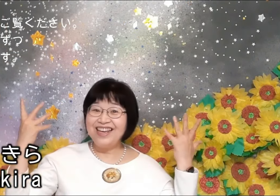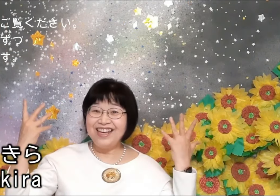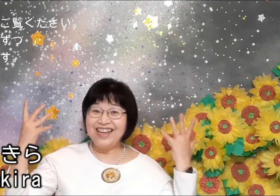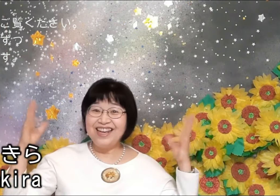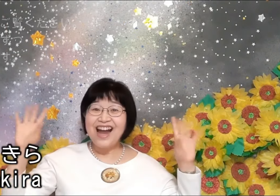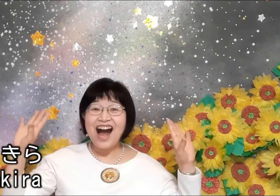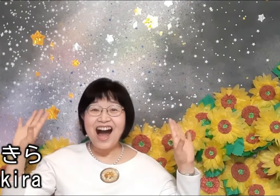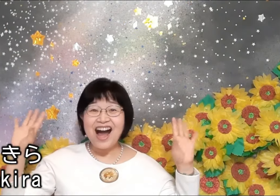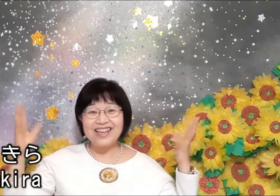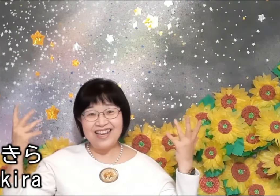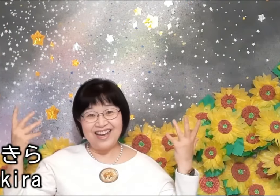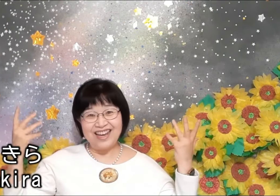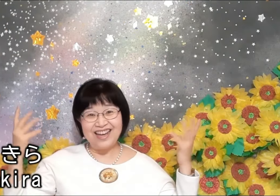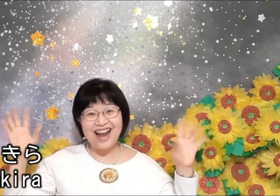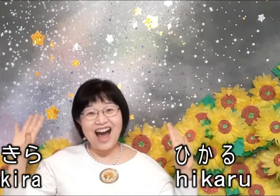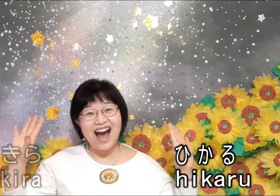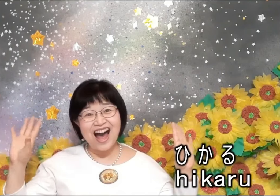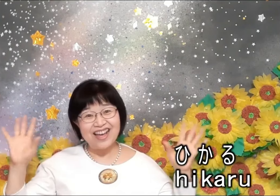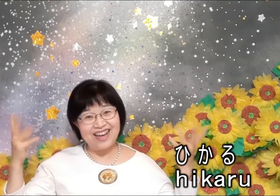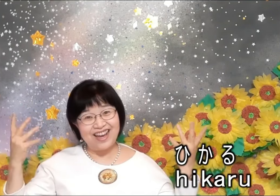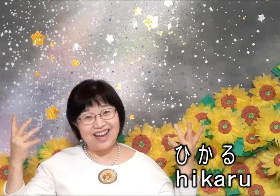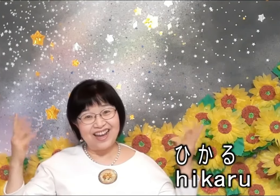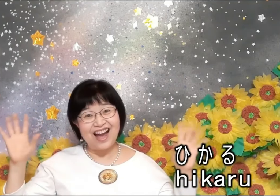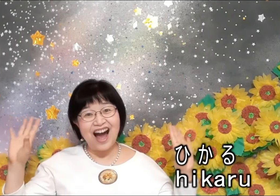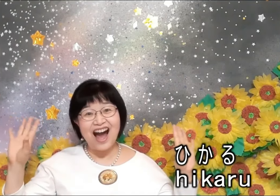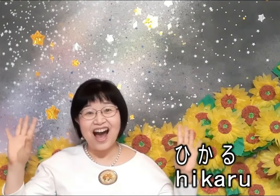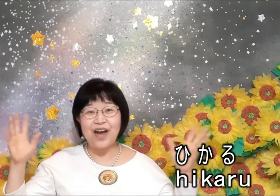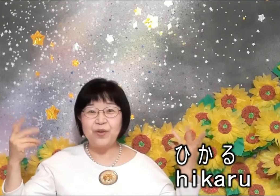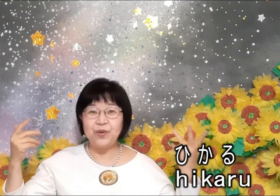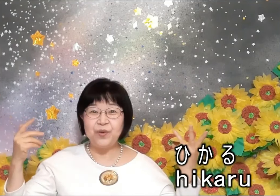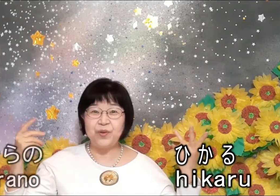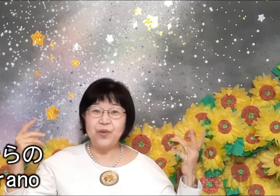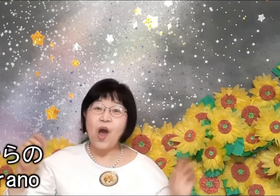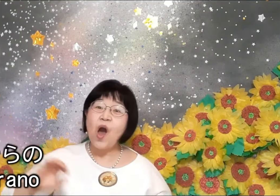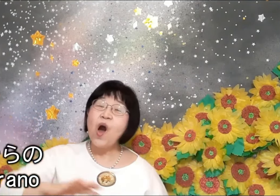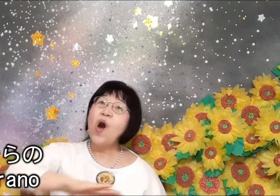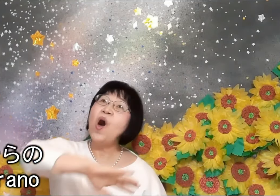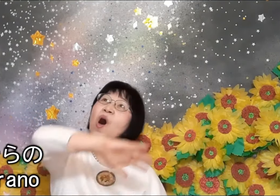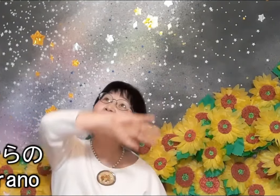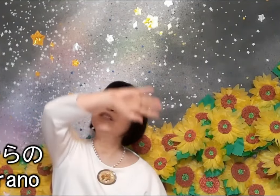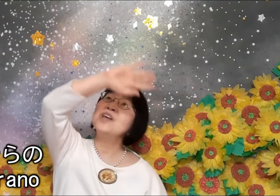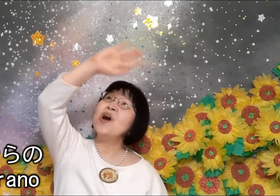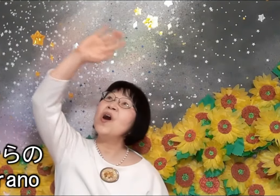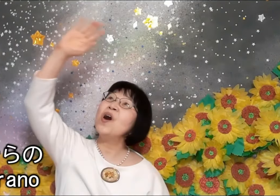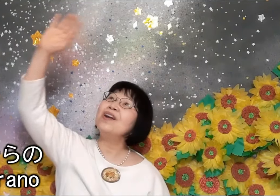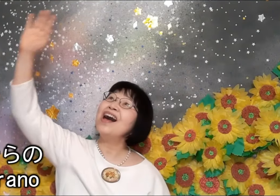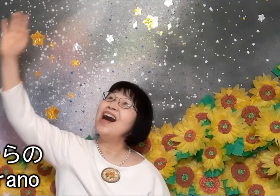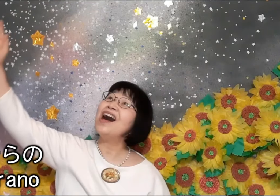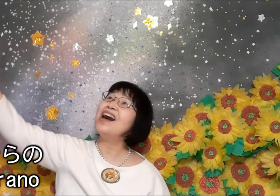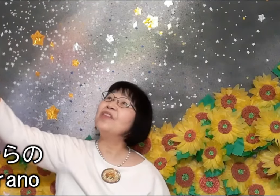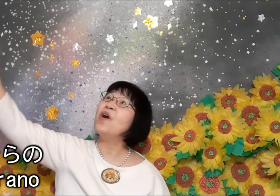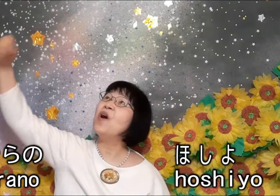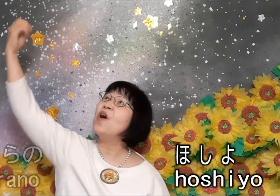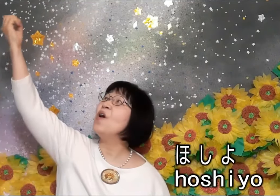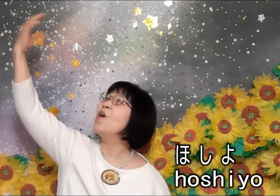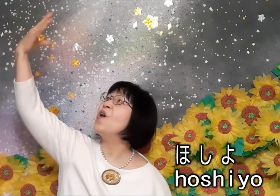キラキラ光るお空の